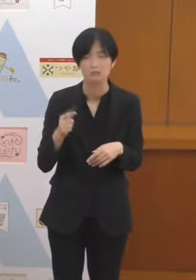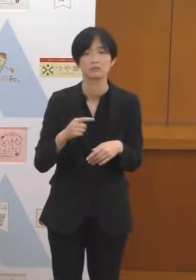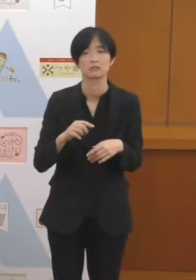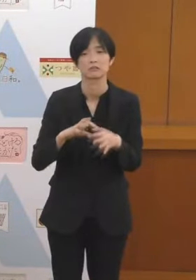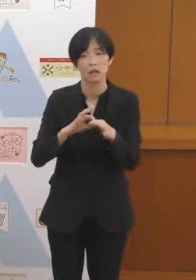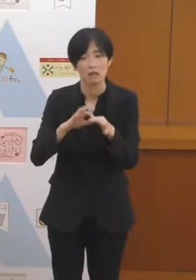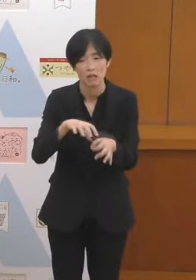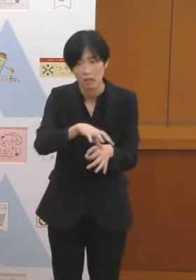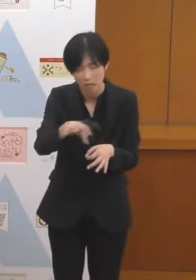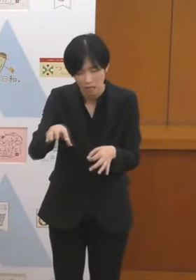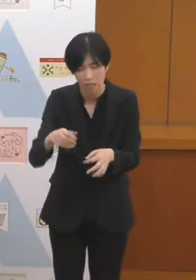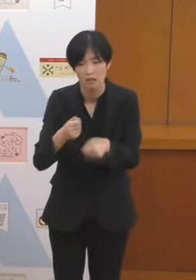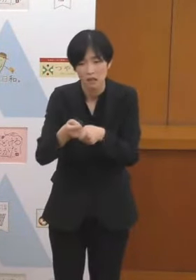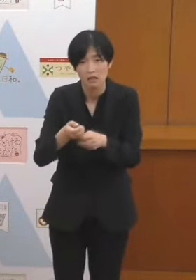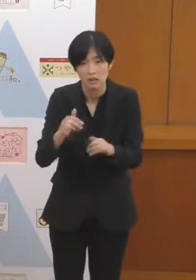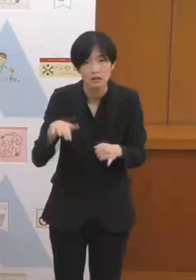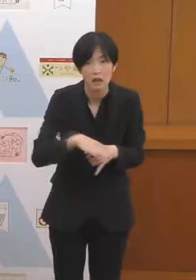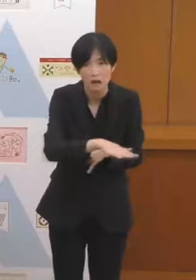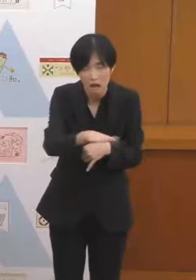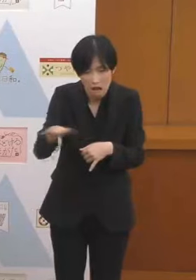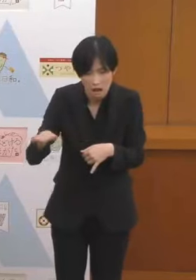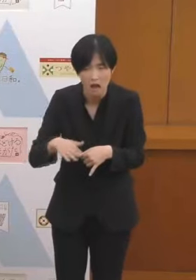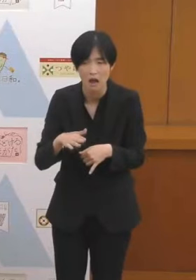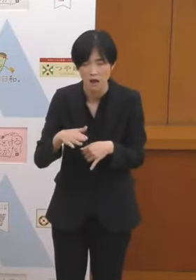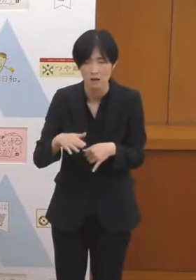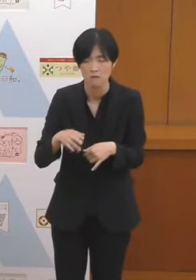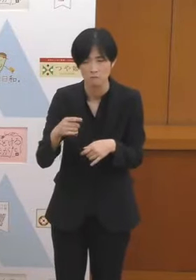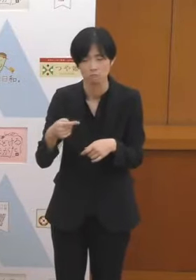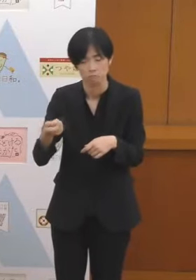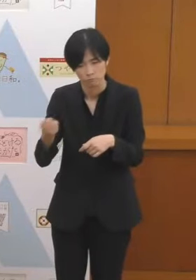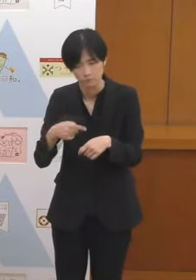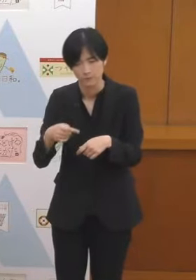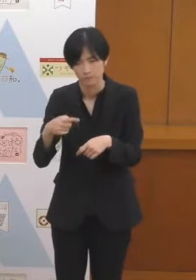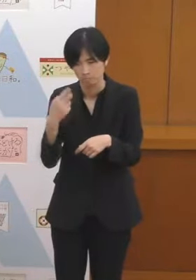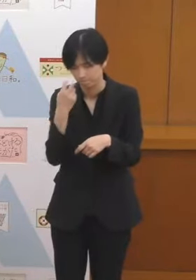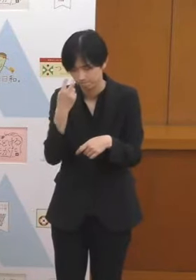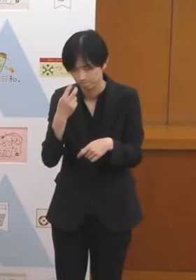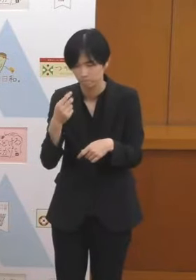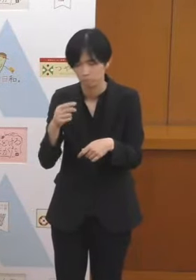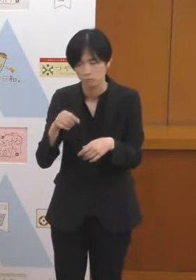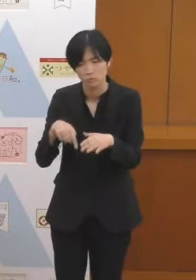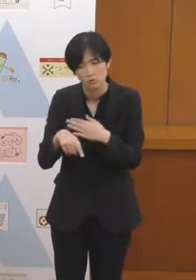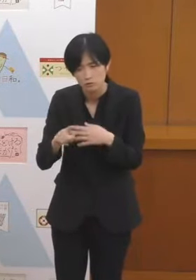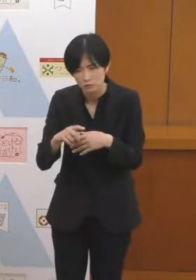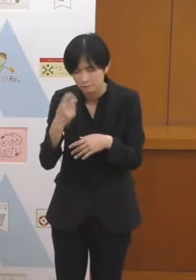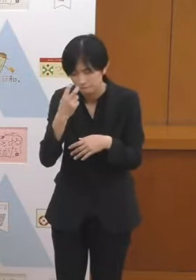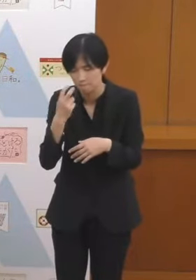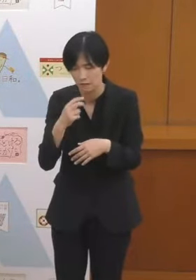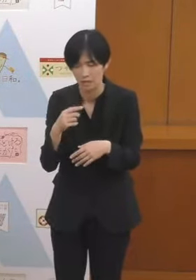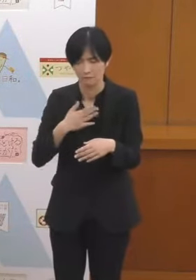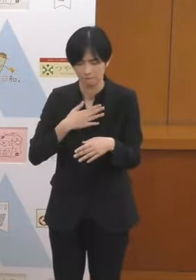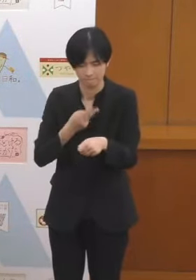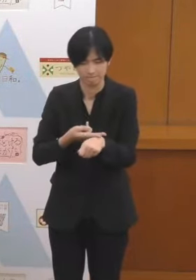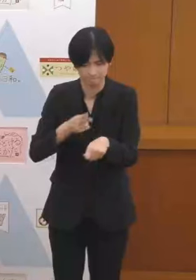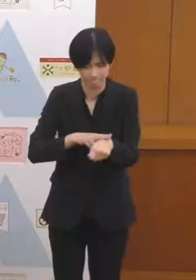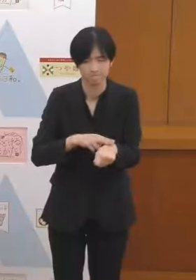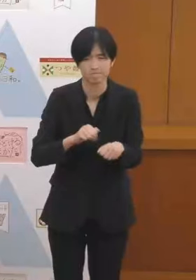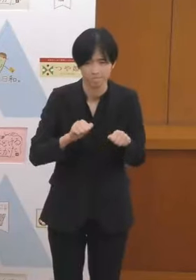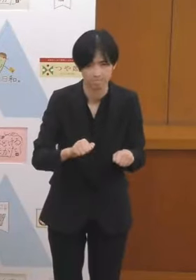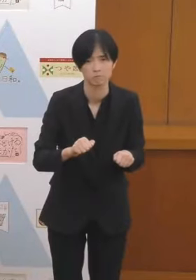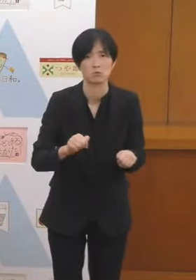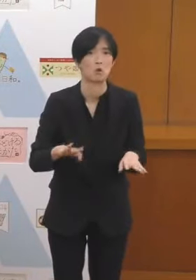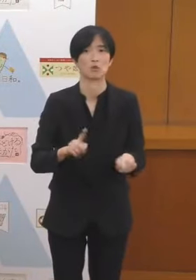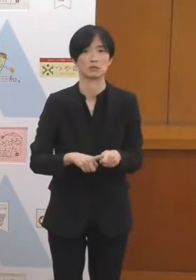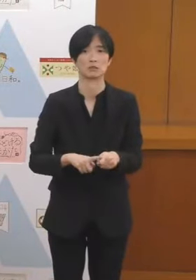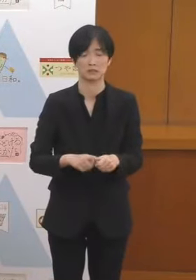えしっかりあの取り組んでいくということを聞きしていますのでやはりえ昨年度